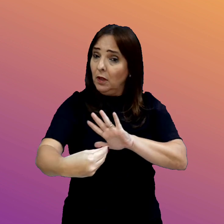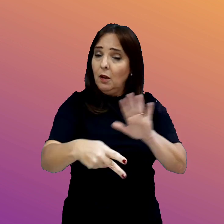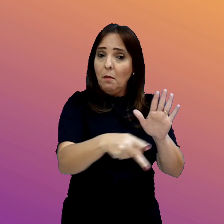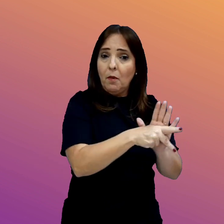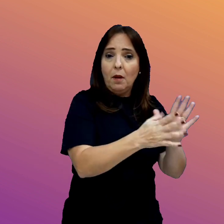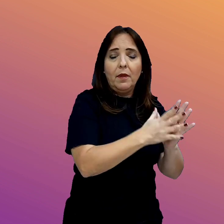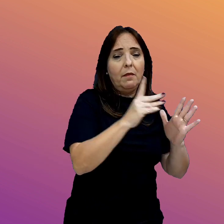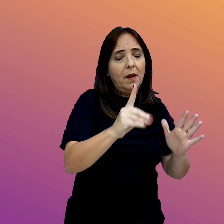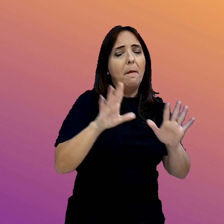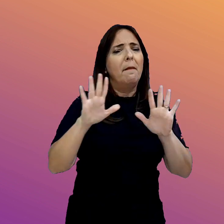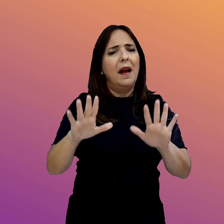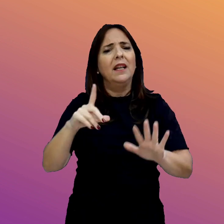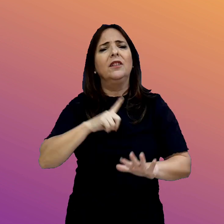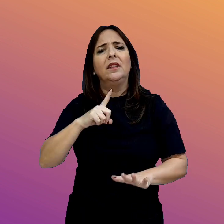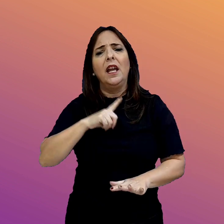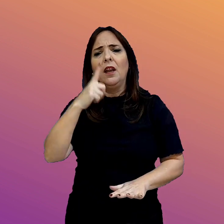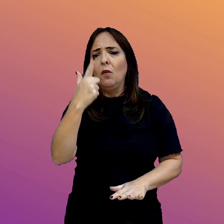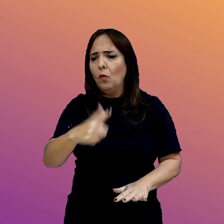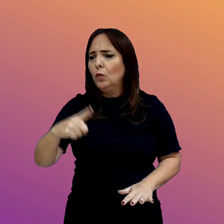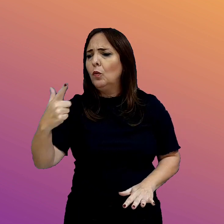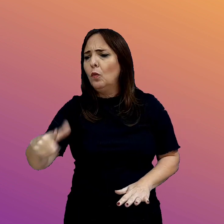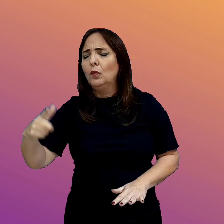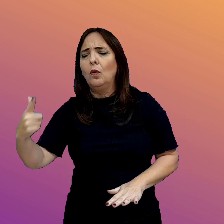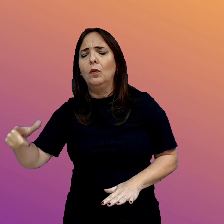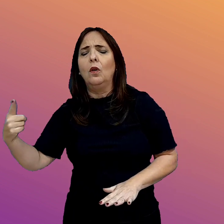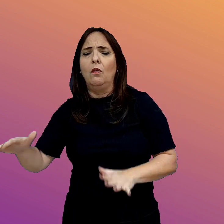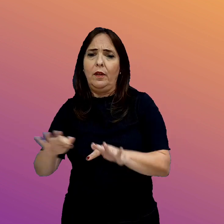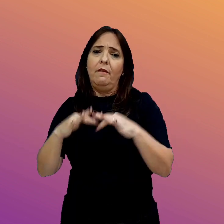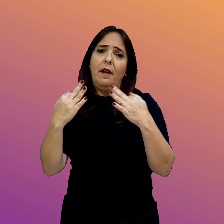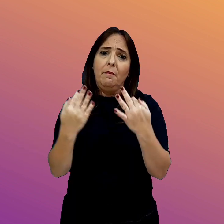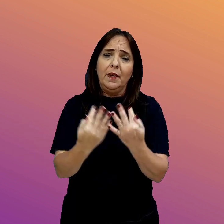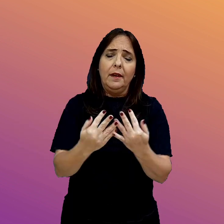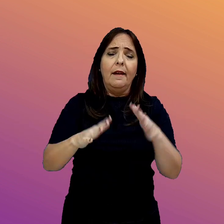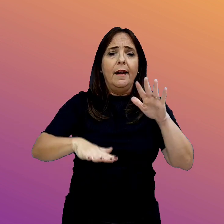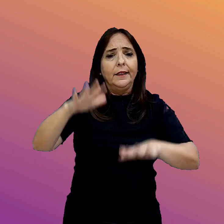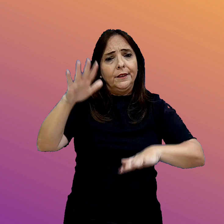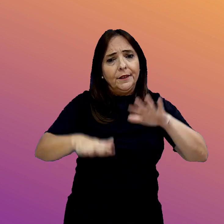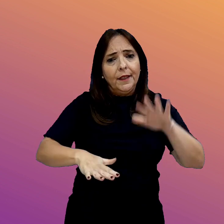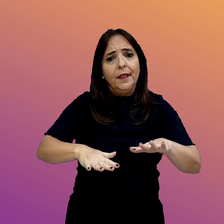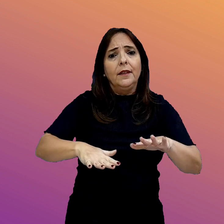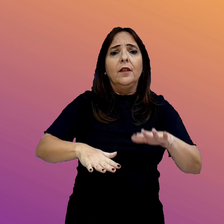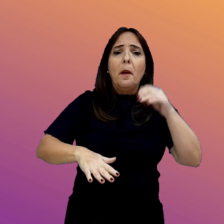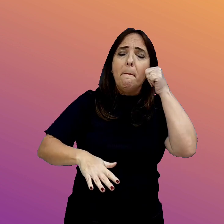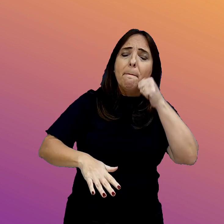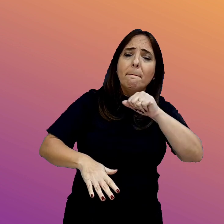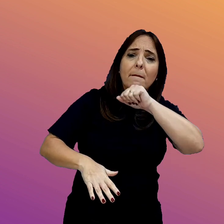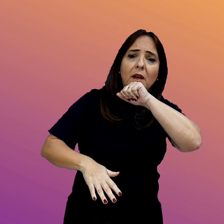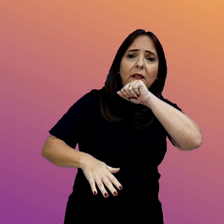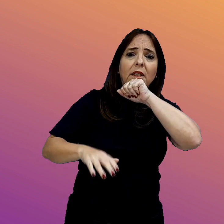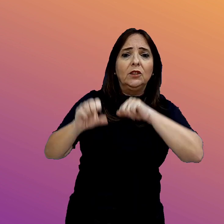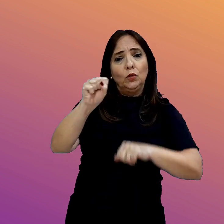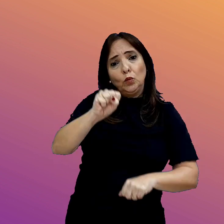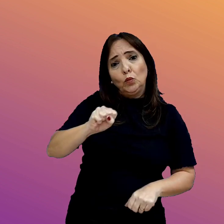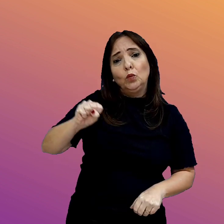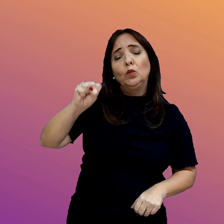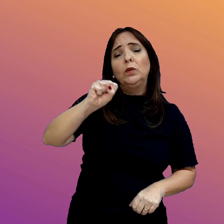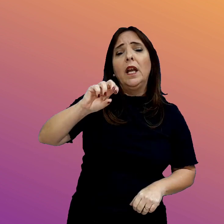outros modelos de família, como as famílias monoparentais, por exemplo, né? Mães solteiras ou divorciadas que criam seus filhos,